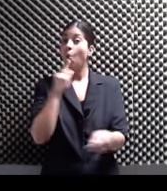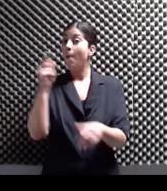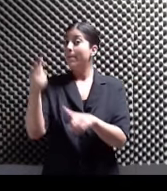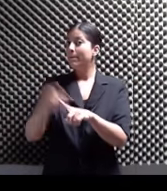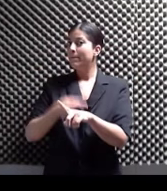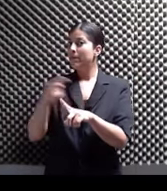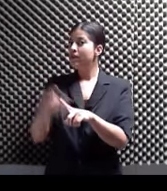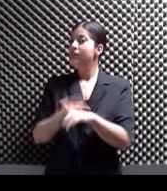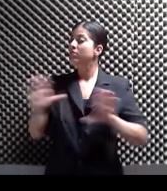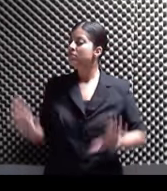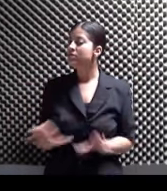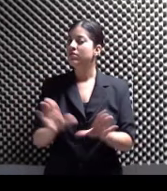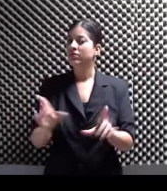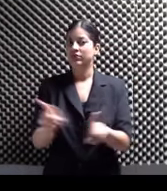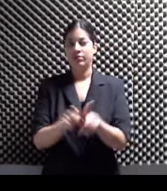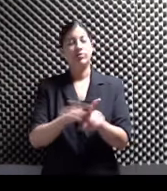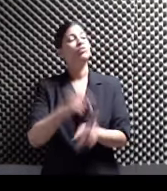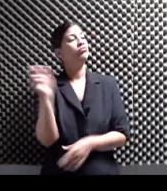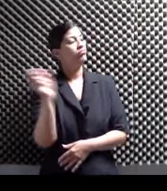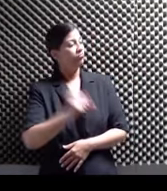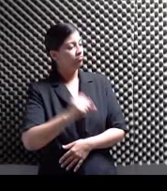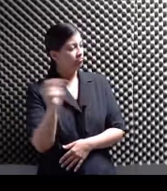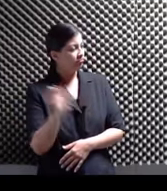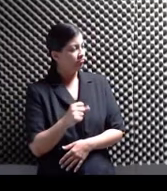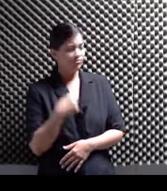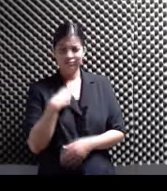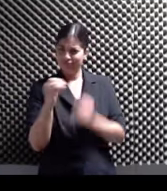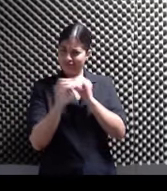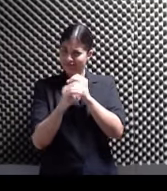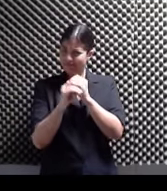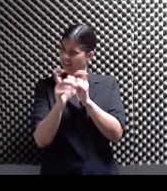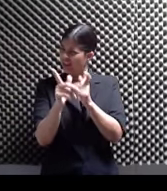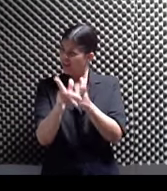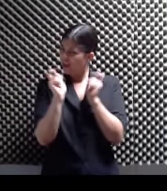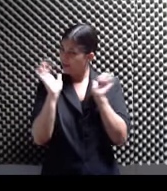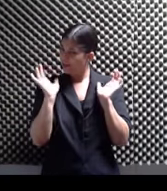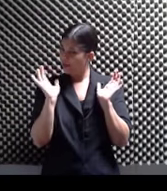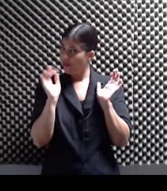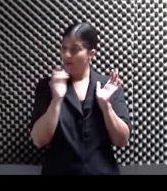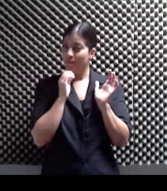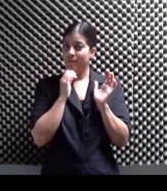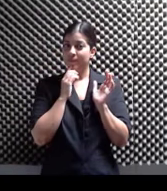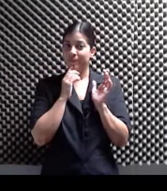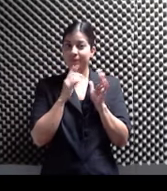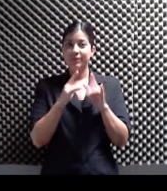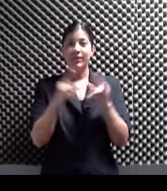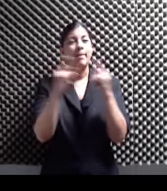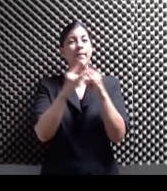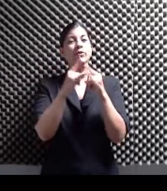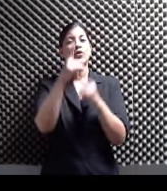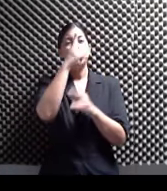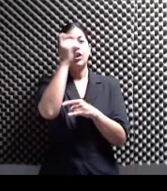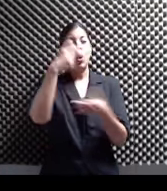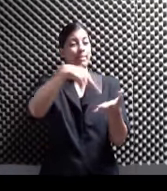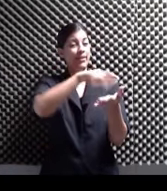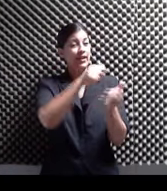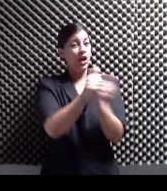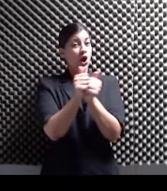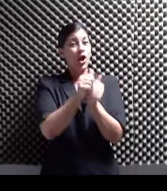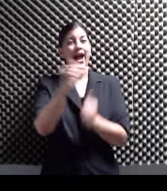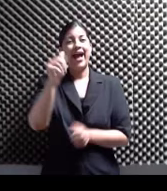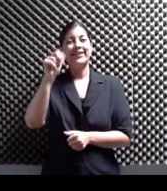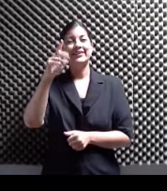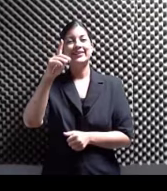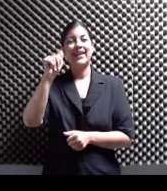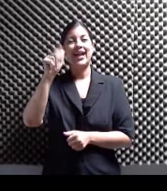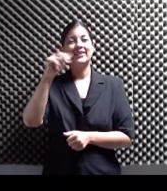Sí, Dios mío. Mira, déjame decir rapidito que está el campamento de verano Baila con Andanza. Te